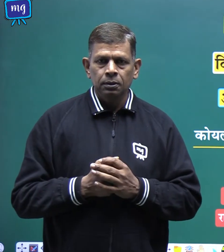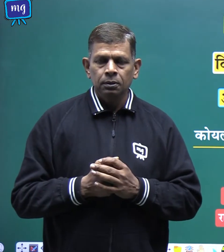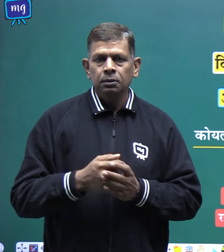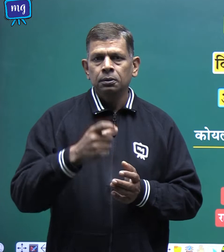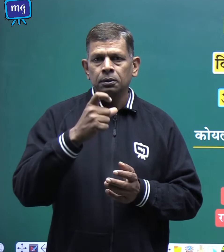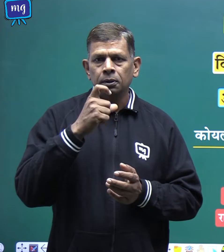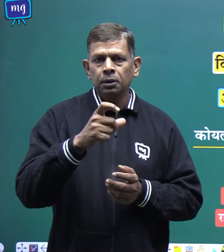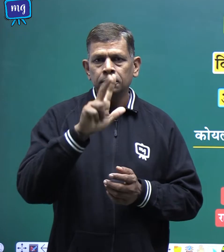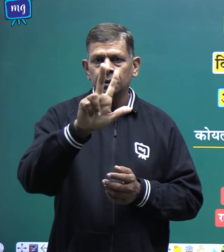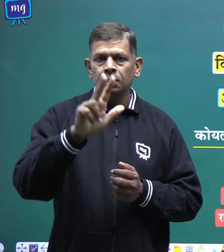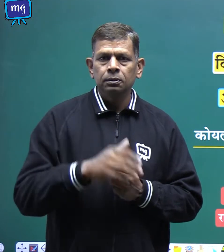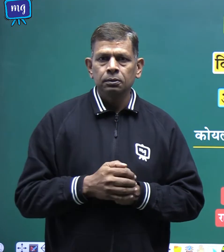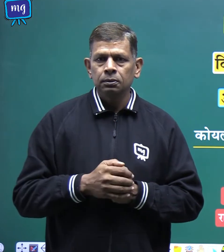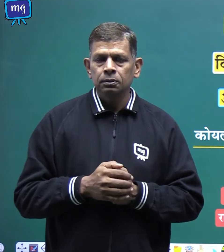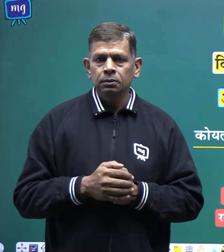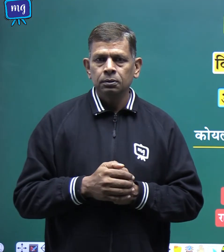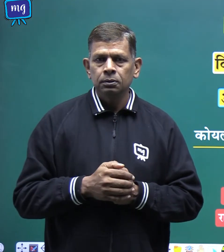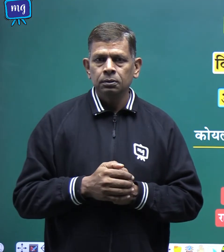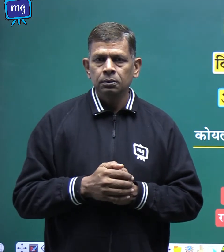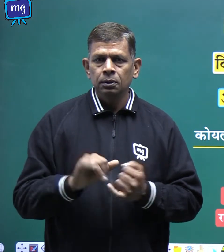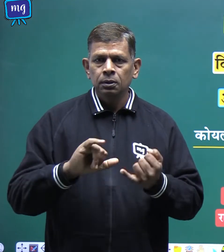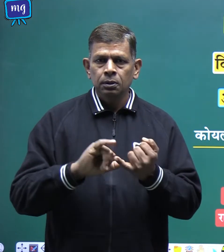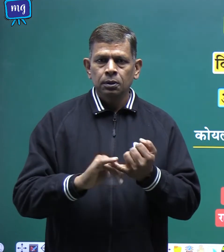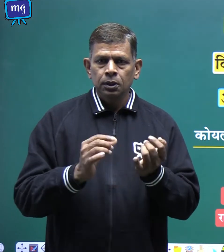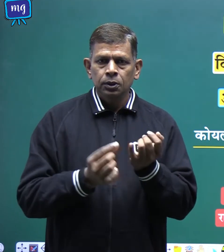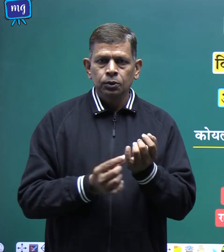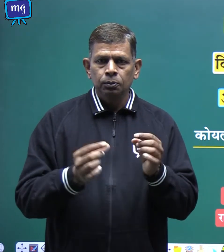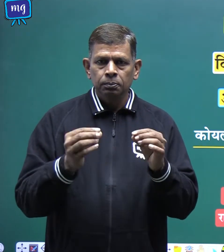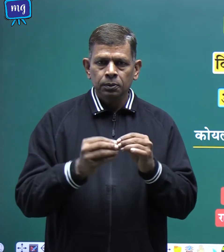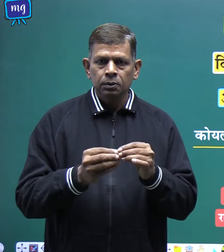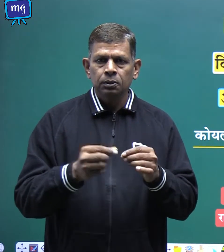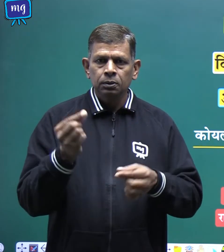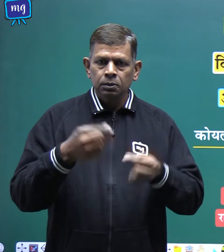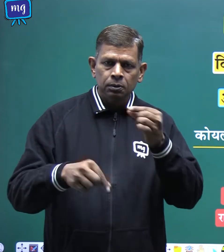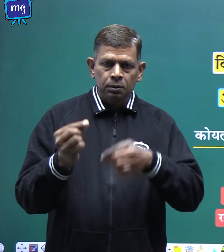कक्षा 8 विषय विज्ञान